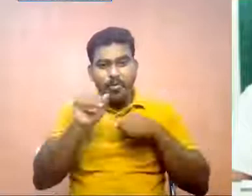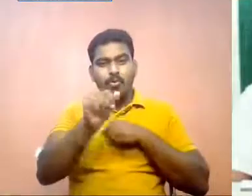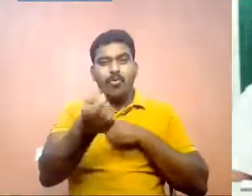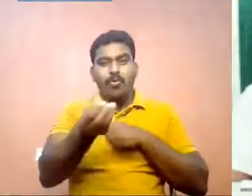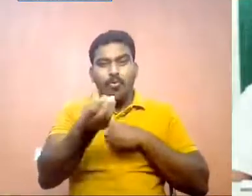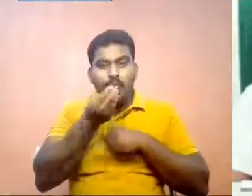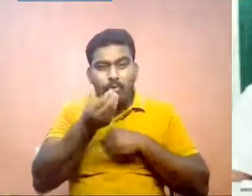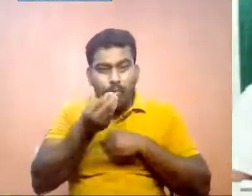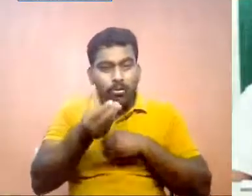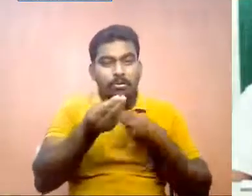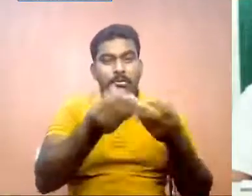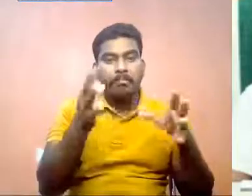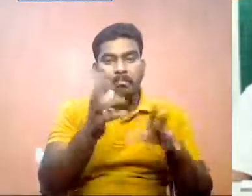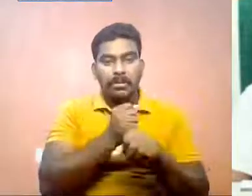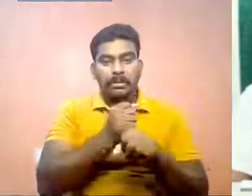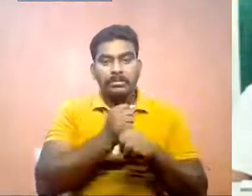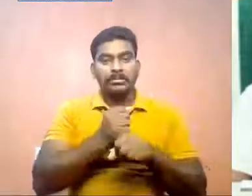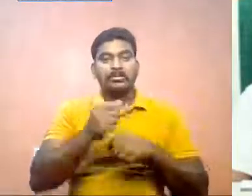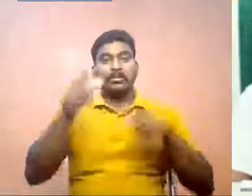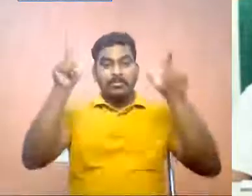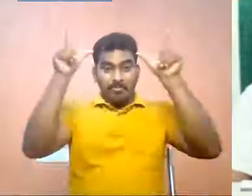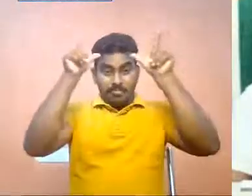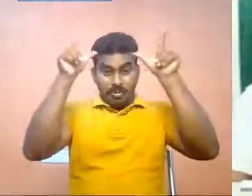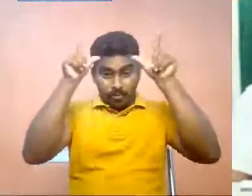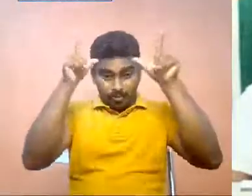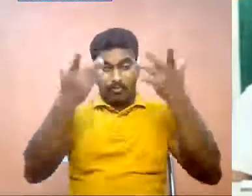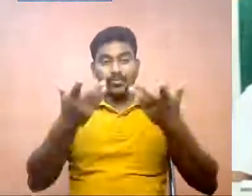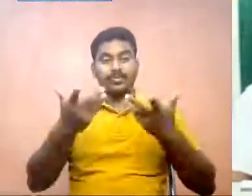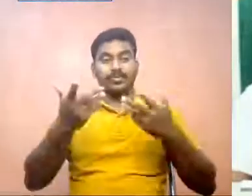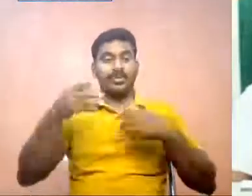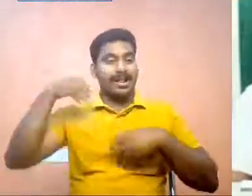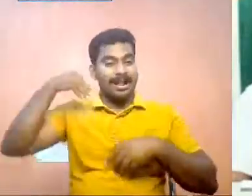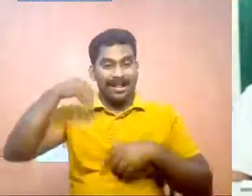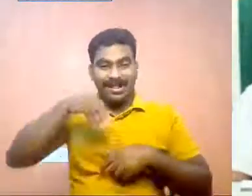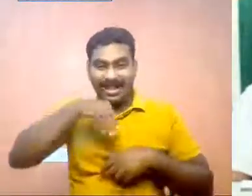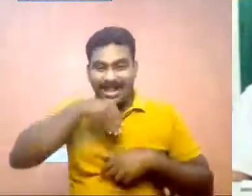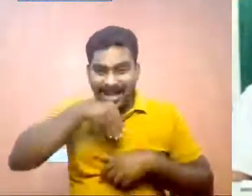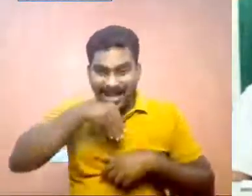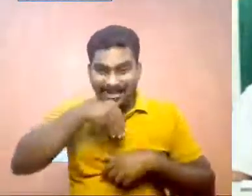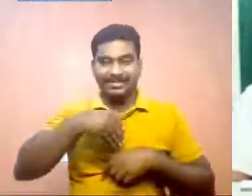പശു, ആട്, പന്നി, കോഴി, താറാവ് ഇങ്ങനെയുള്ള പലതുമുണ്ട്.